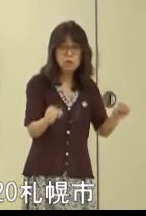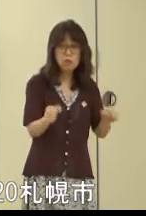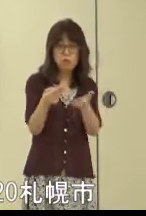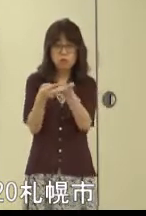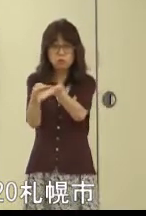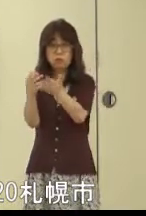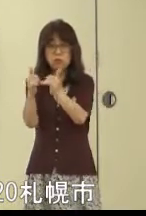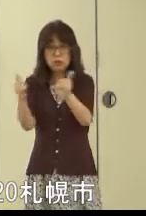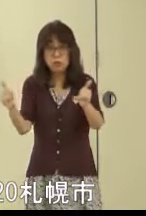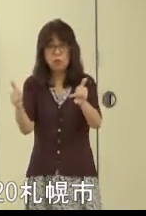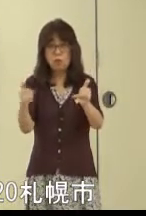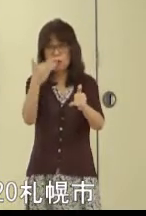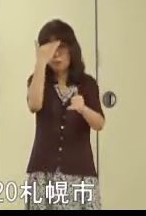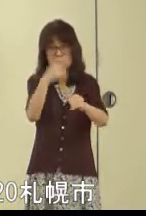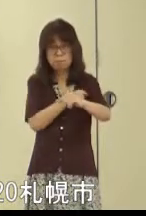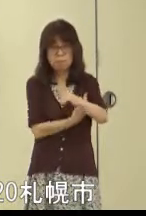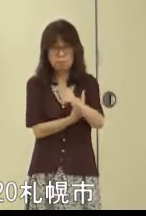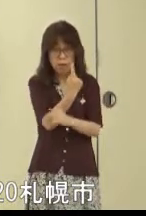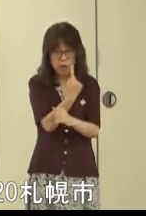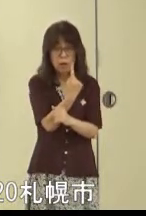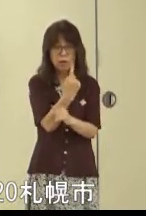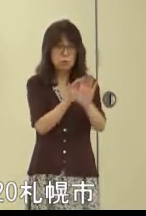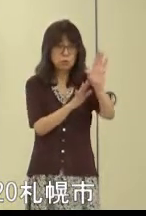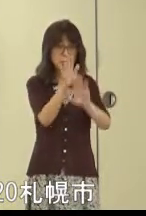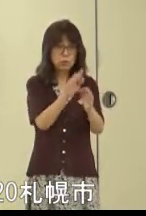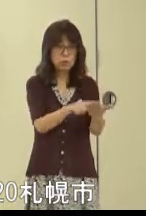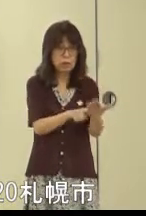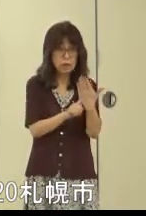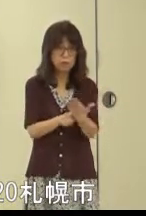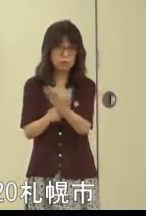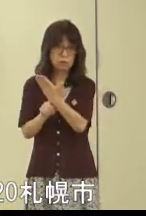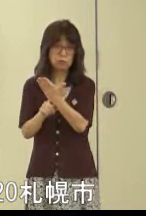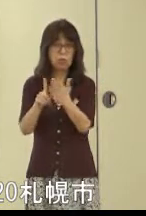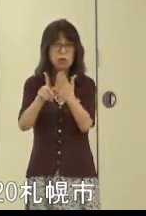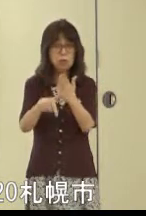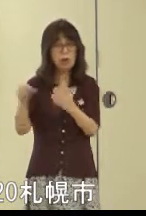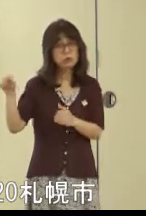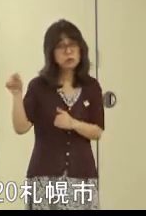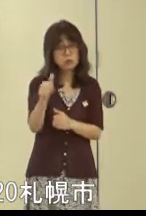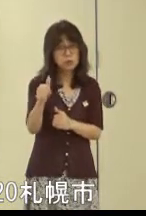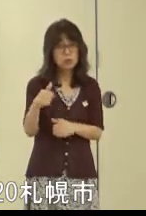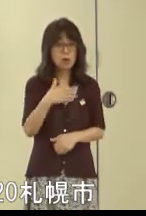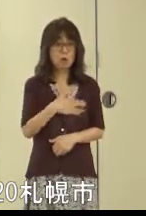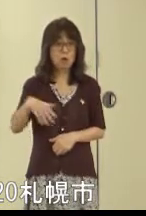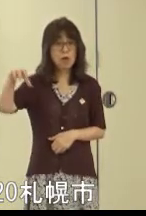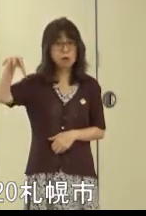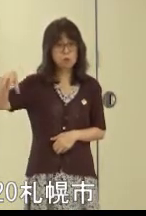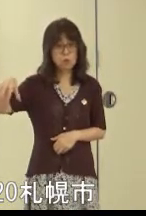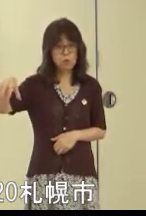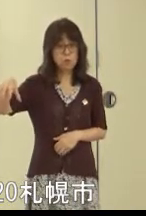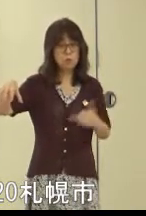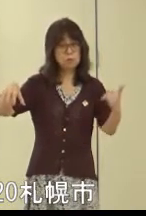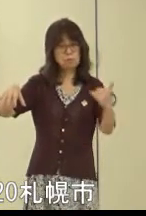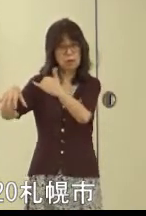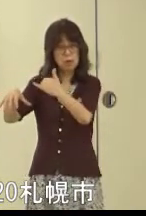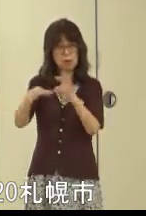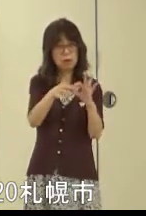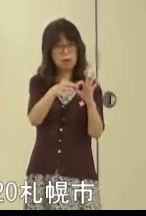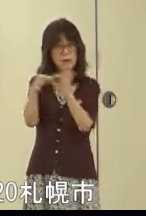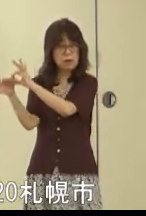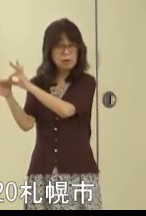などの症状が出た場合には早く保健所の方にご連絡をいただいて